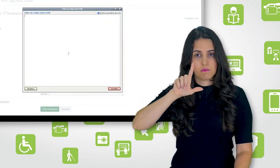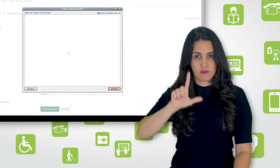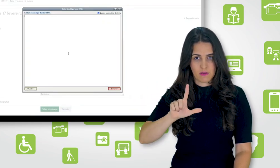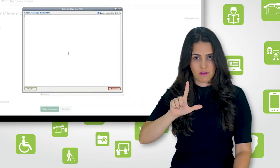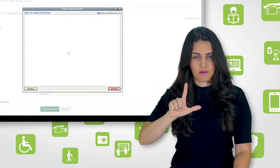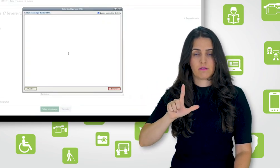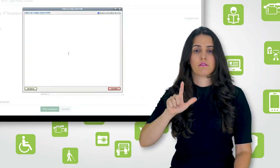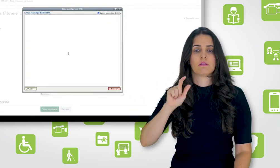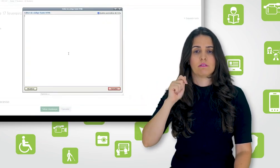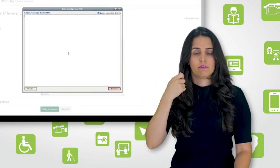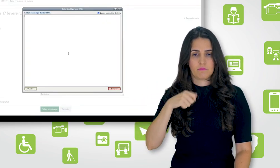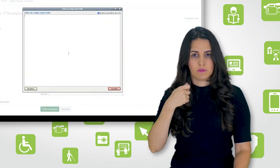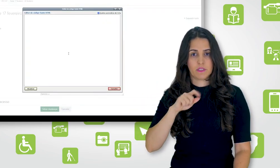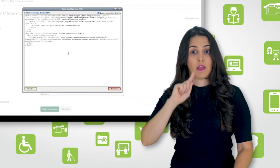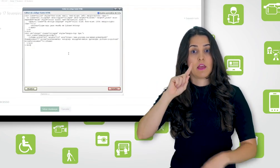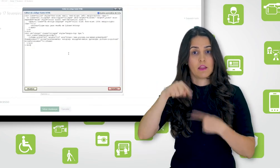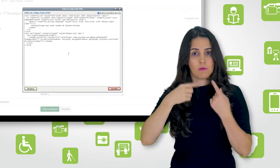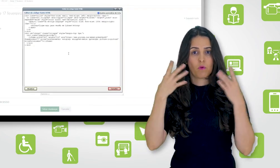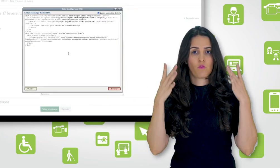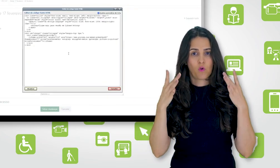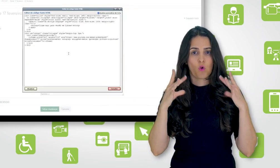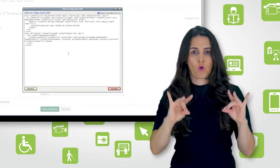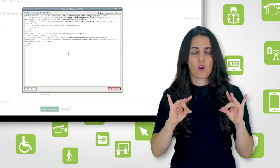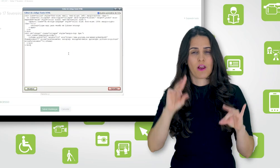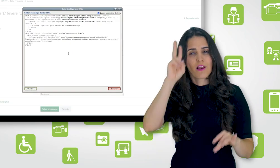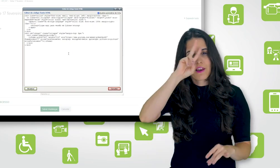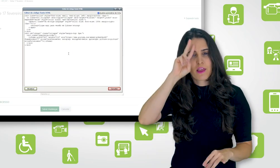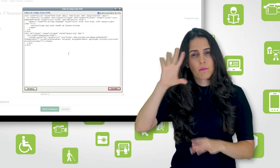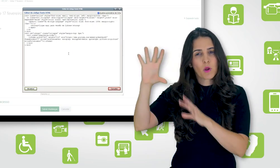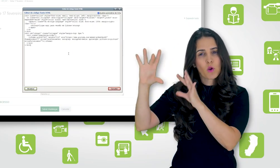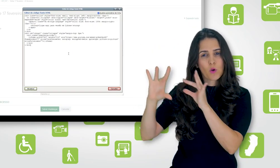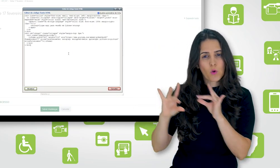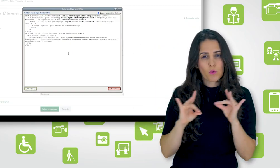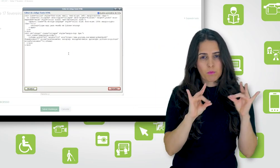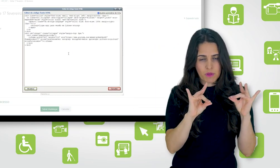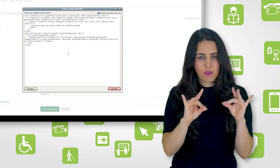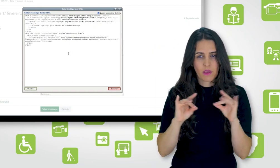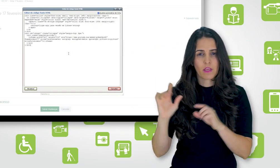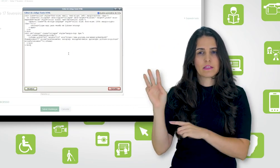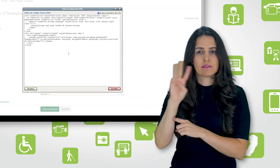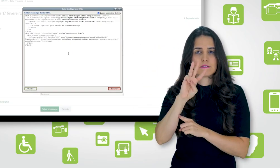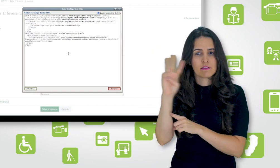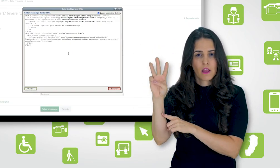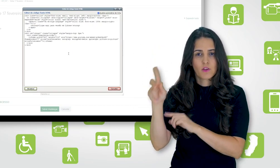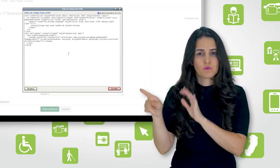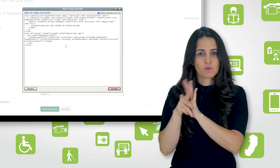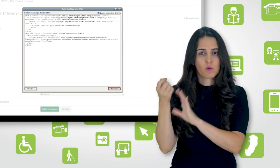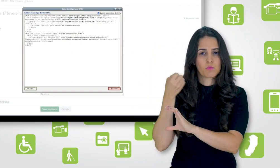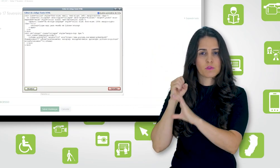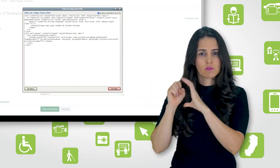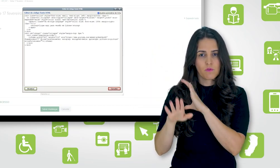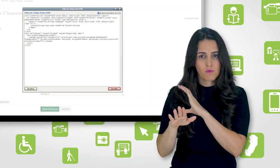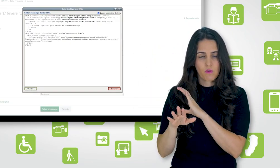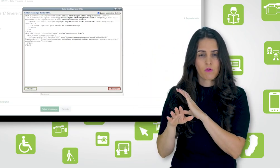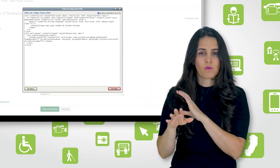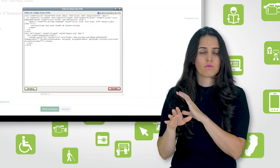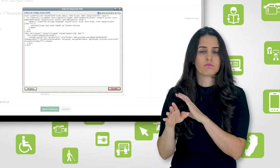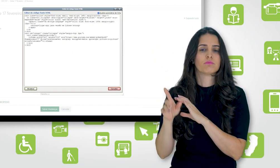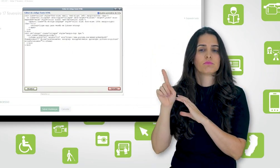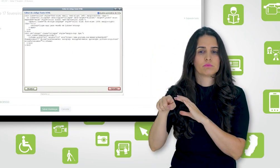eu vou então colar aquele código que eu copiei lá da base de conhecimento quando eu colo esse código aqui ele não fica